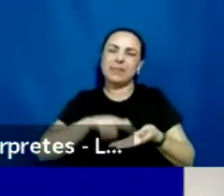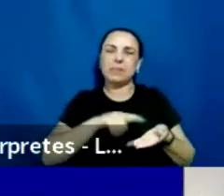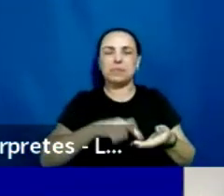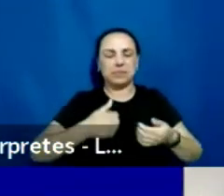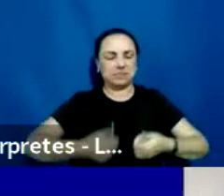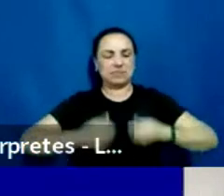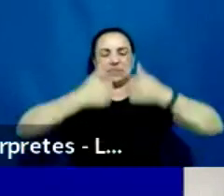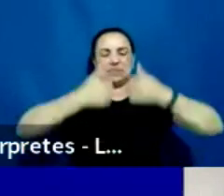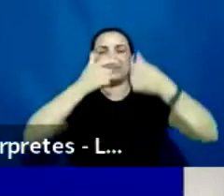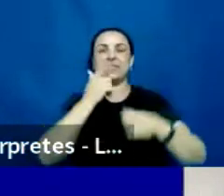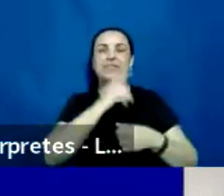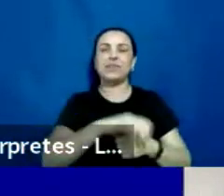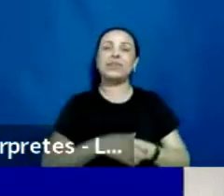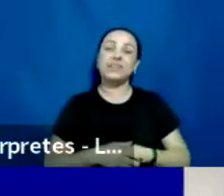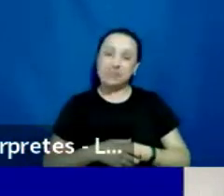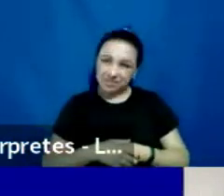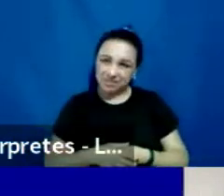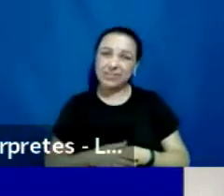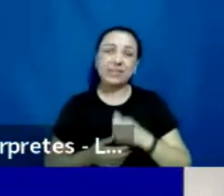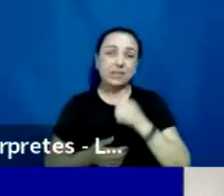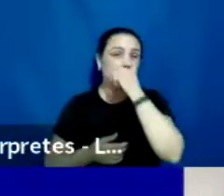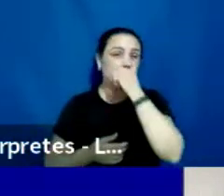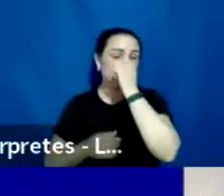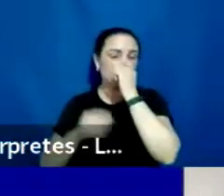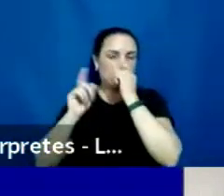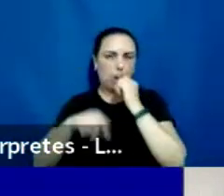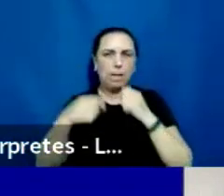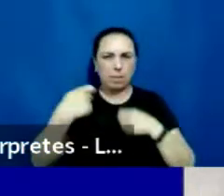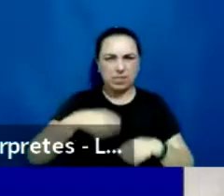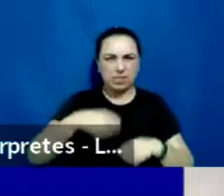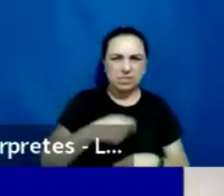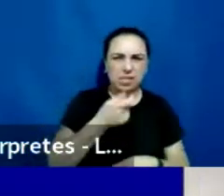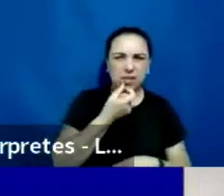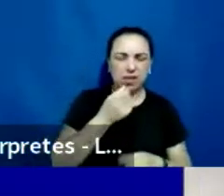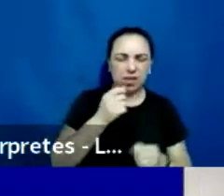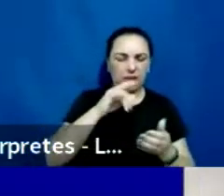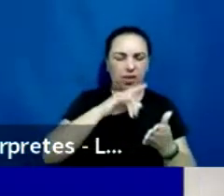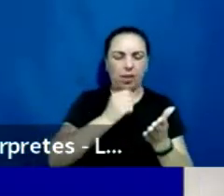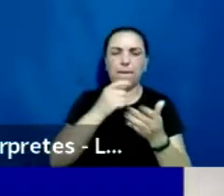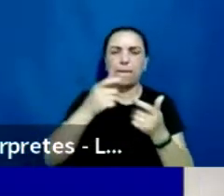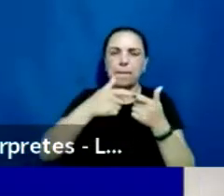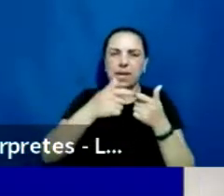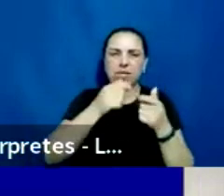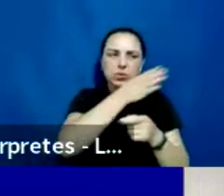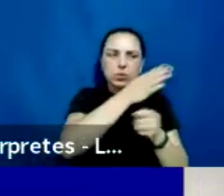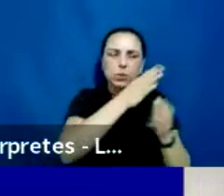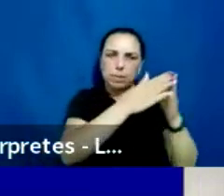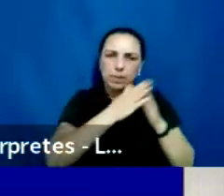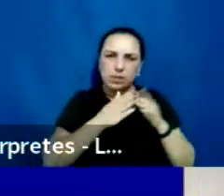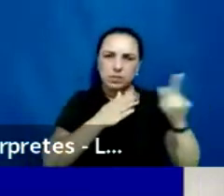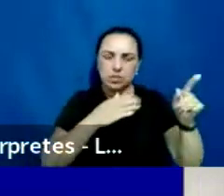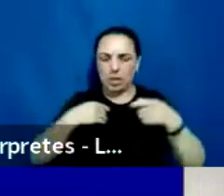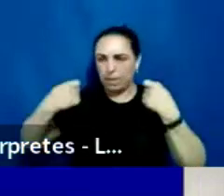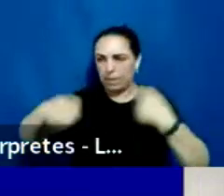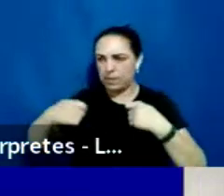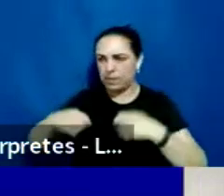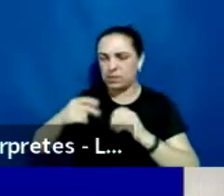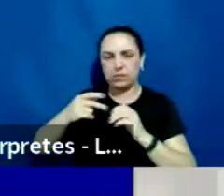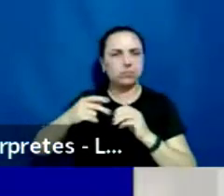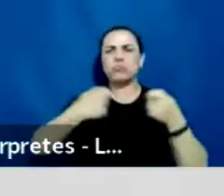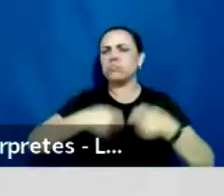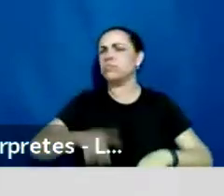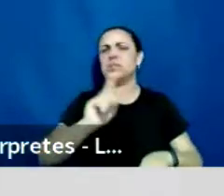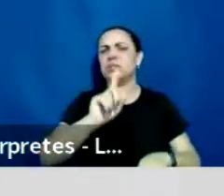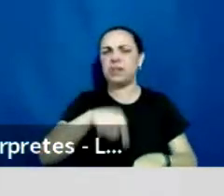isento da Anvisa, não precisa de receita médica, não tem contraindicação. Então, é muito importante você saber disso,